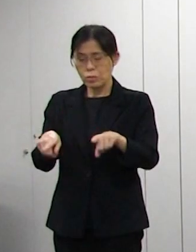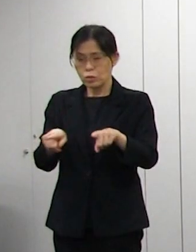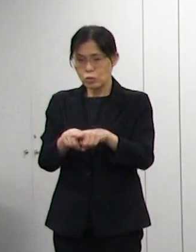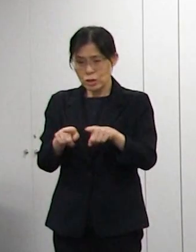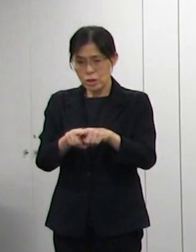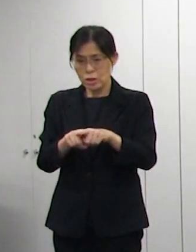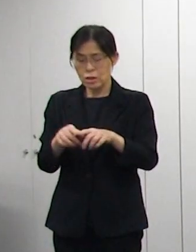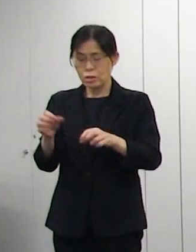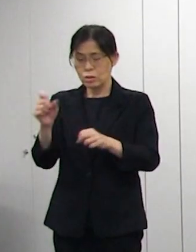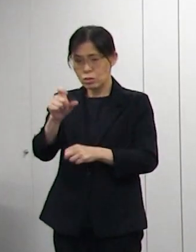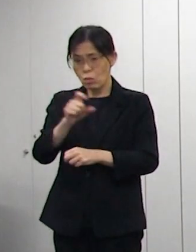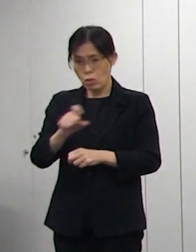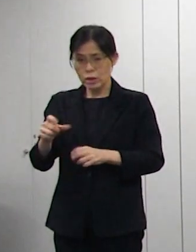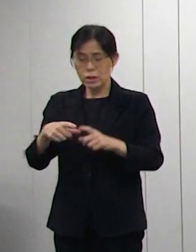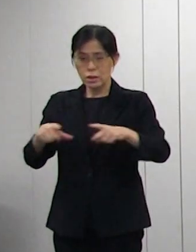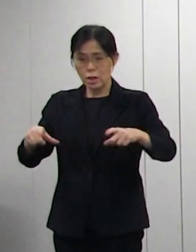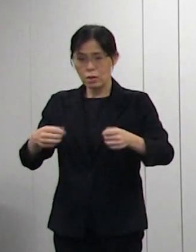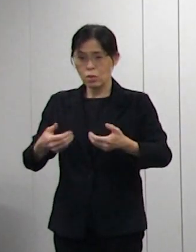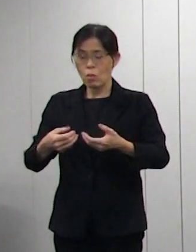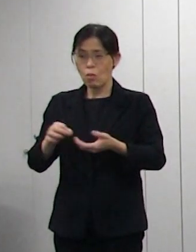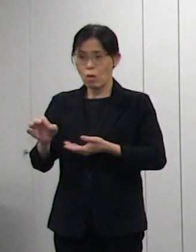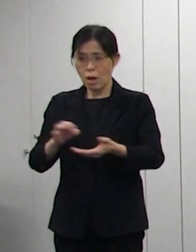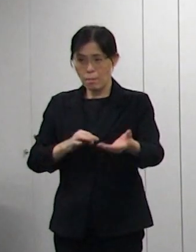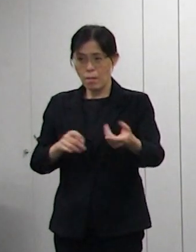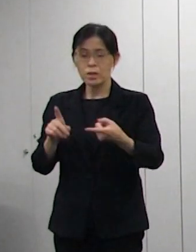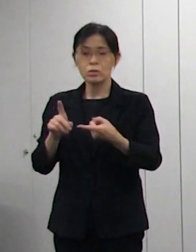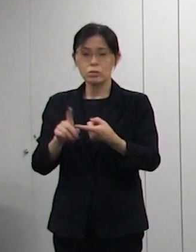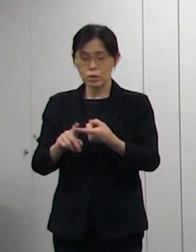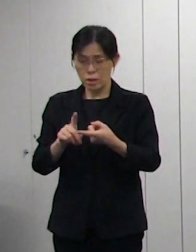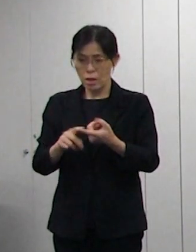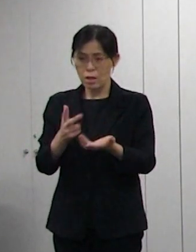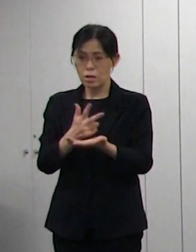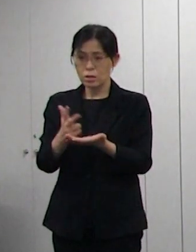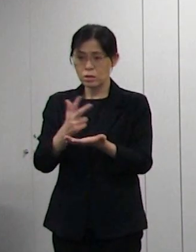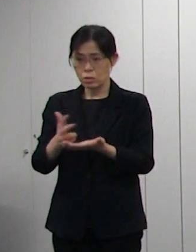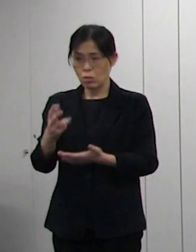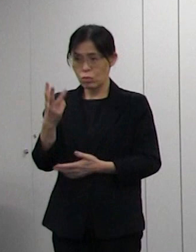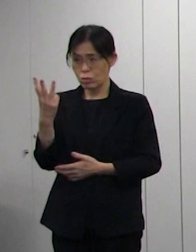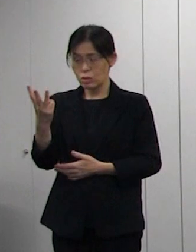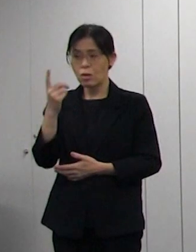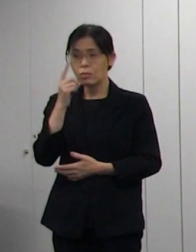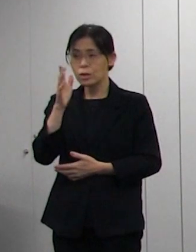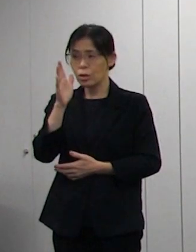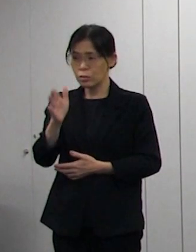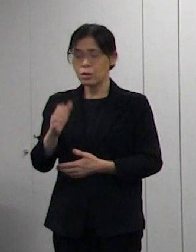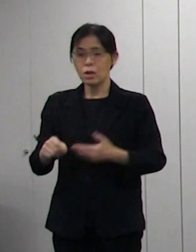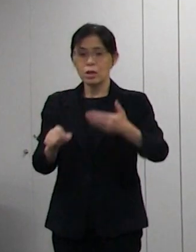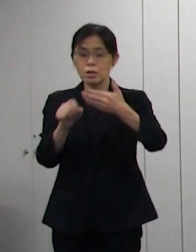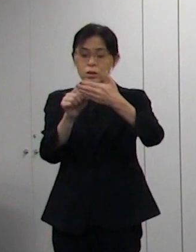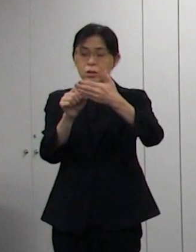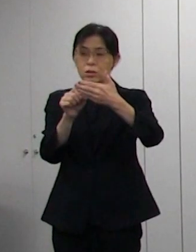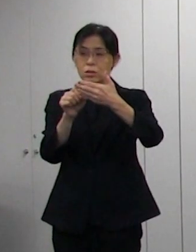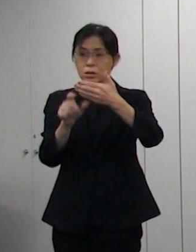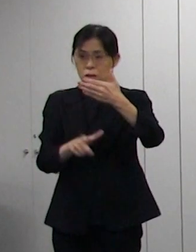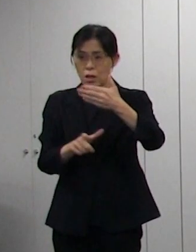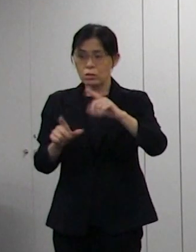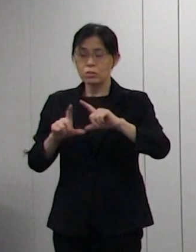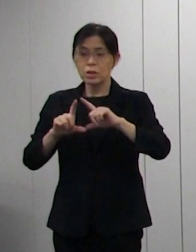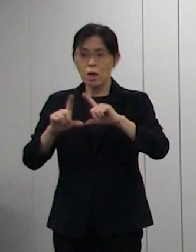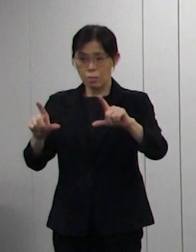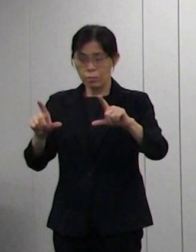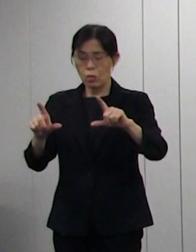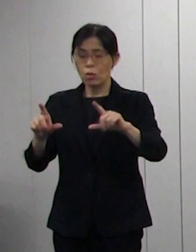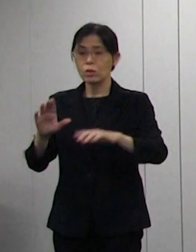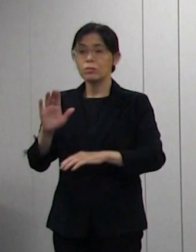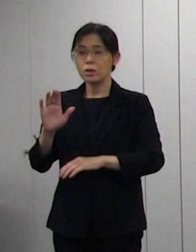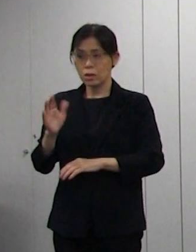事業についてです。資料3をご覧ください。4月の記者会見ですでにお